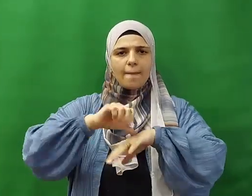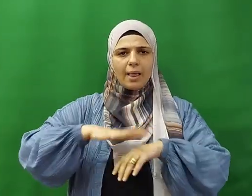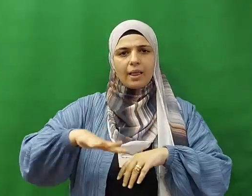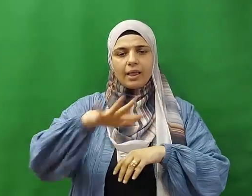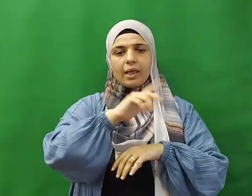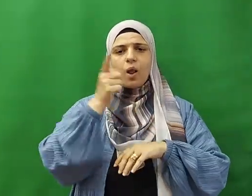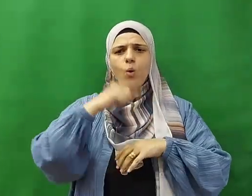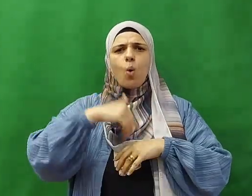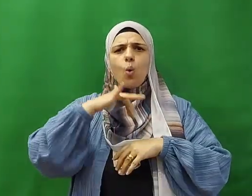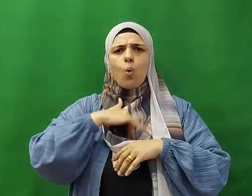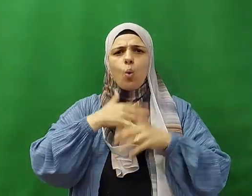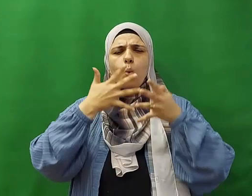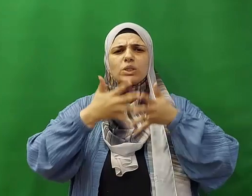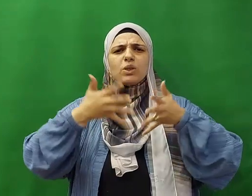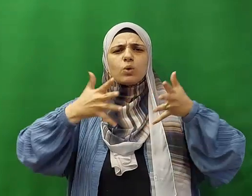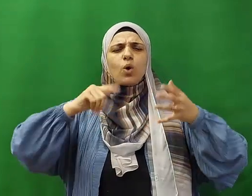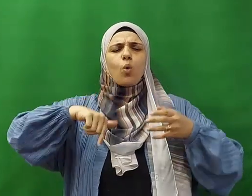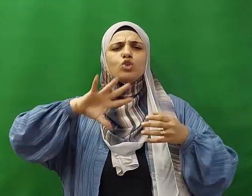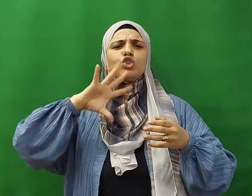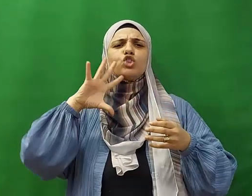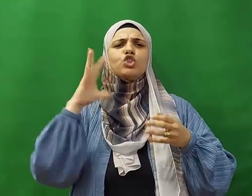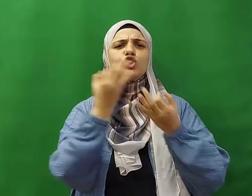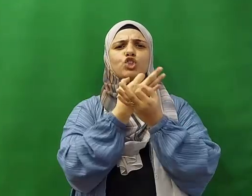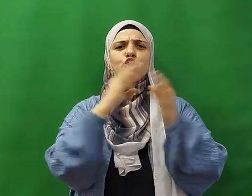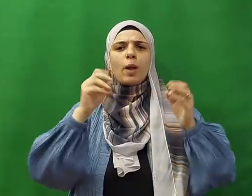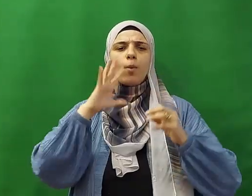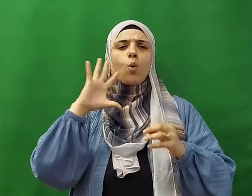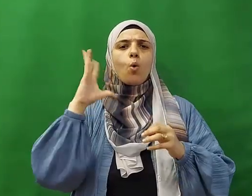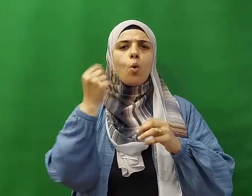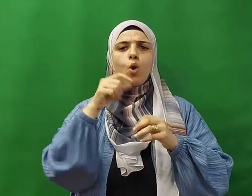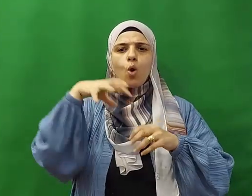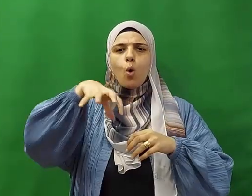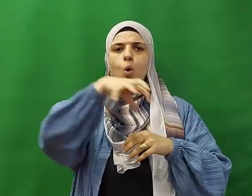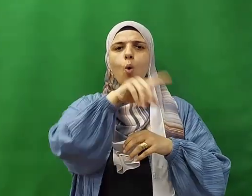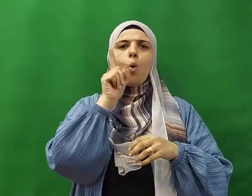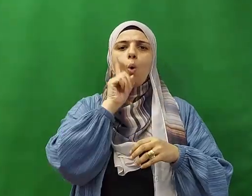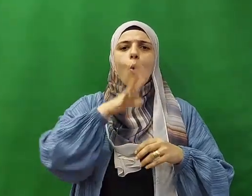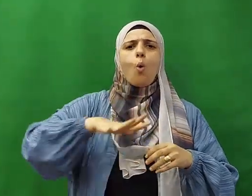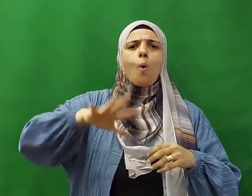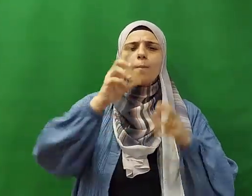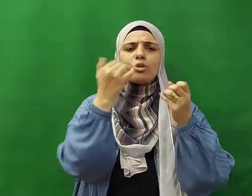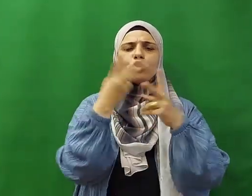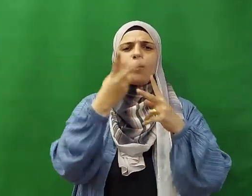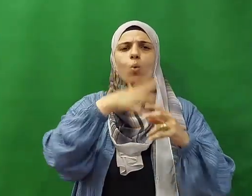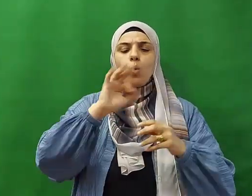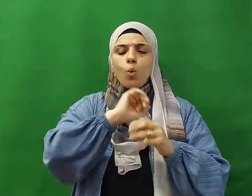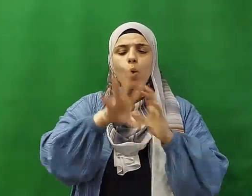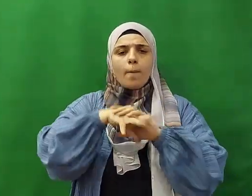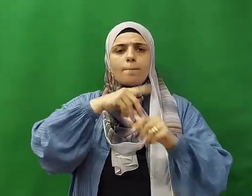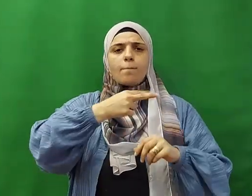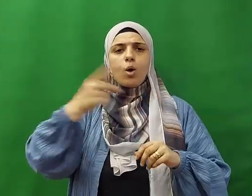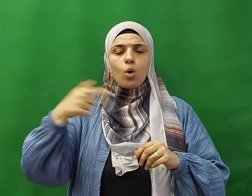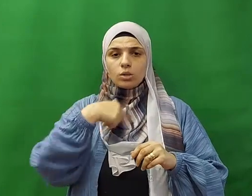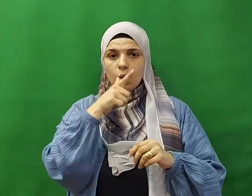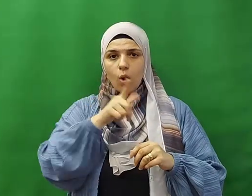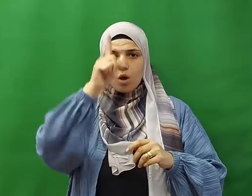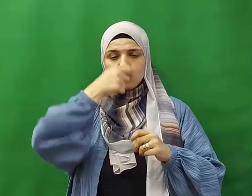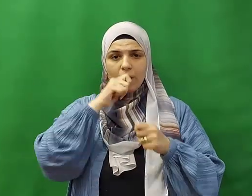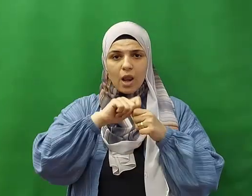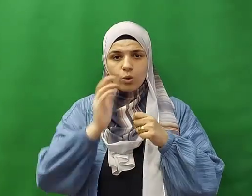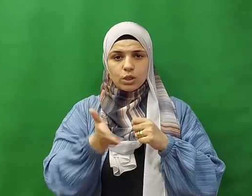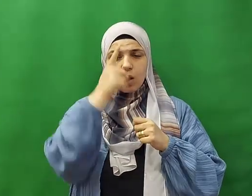معانيها، واتسعت آفاقها لتشمل جميع أمته بل جميع المخلوقات، حيث يقول الحق